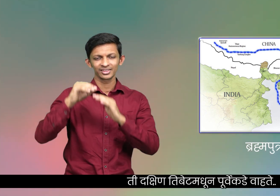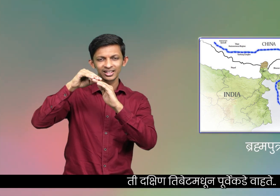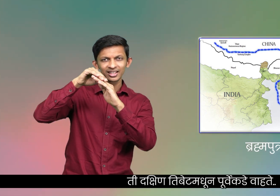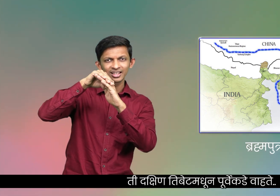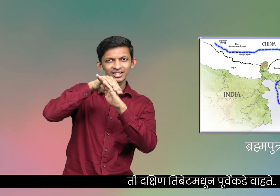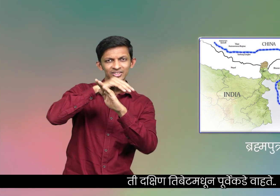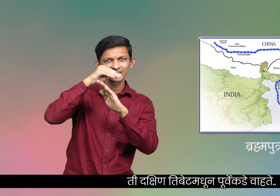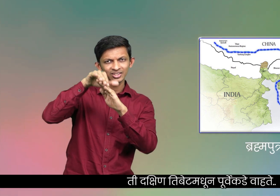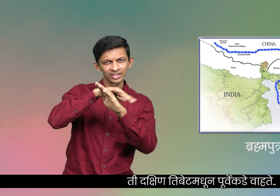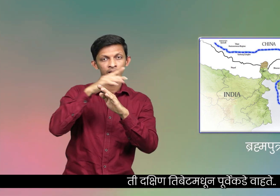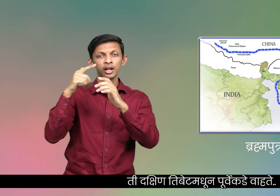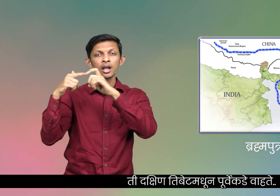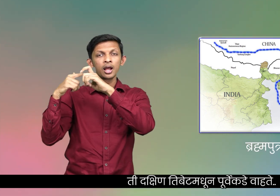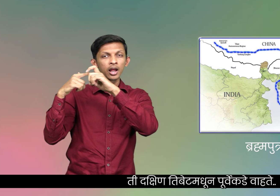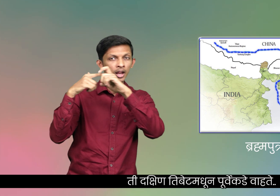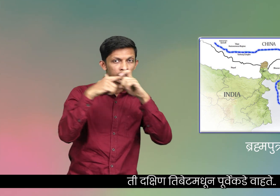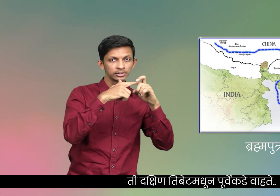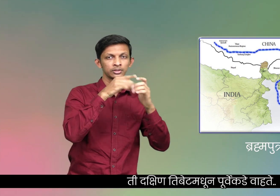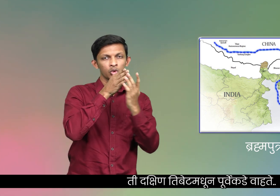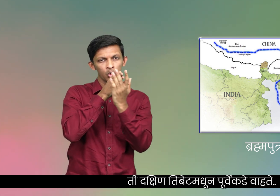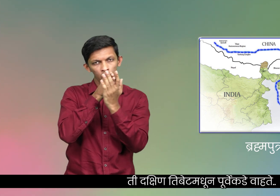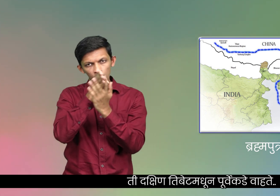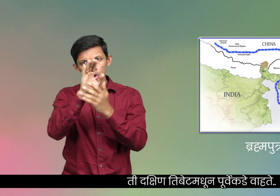ती दक्षिण तिबेटमधून पूर्वेकडे वाहते.